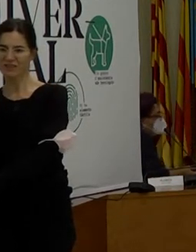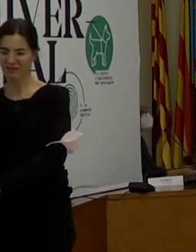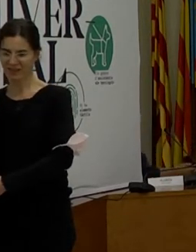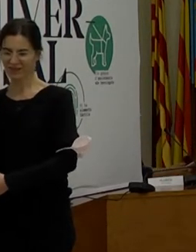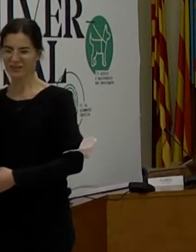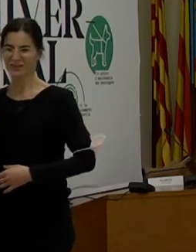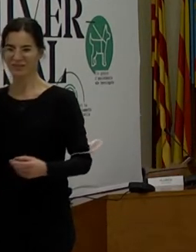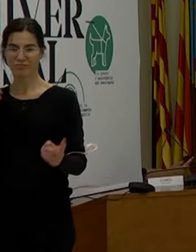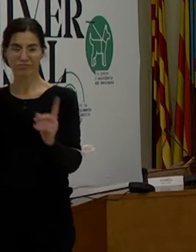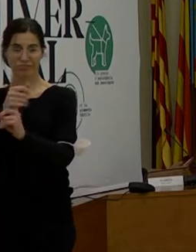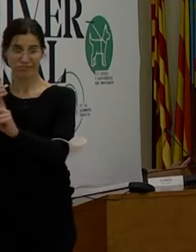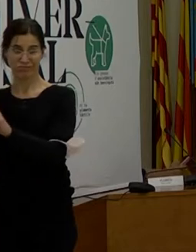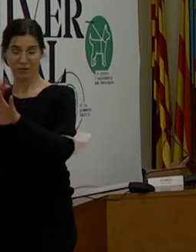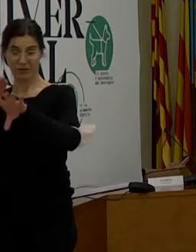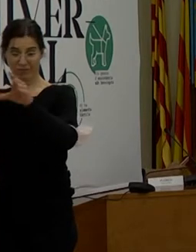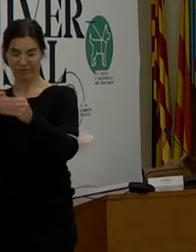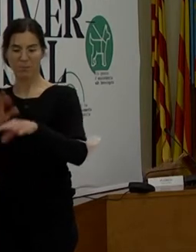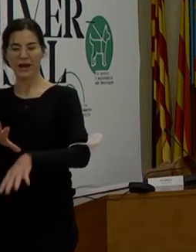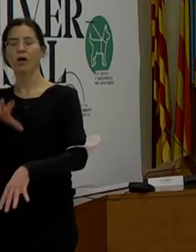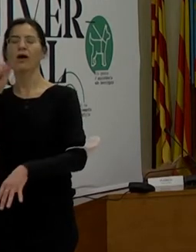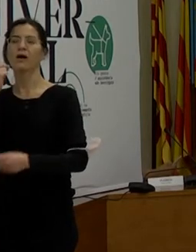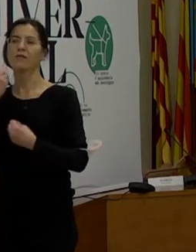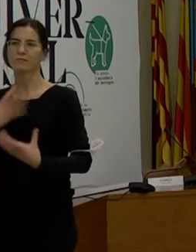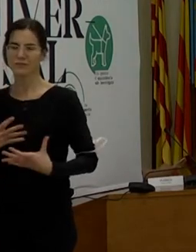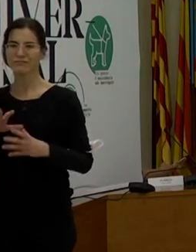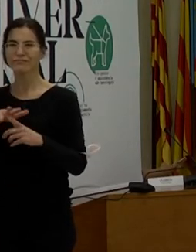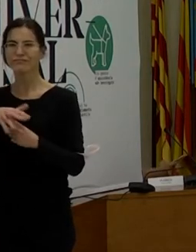realment per entendre el lloc.